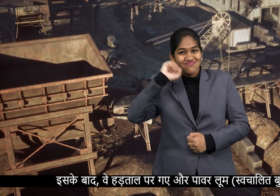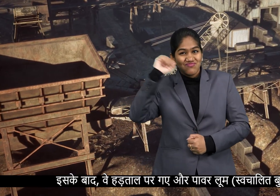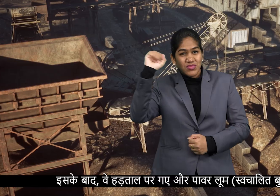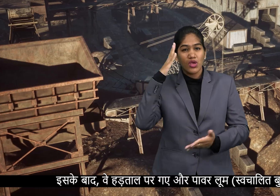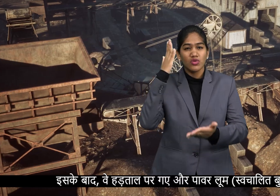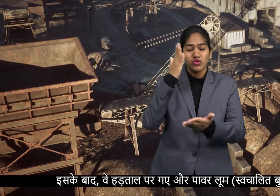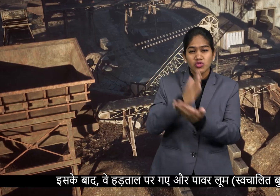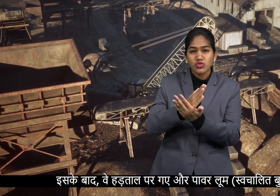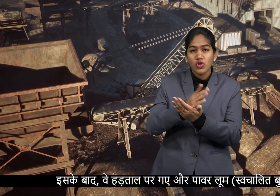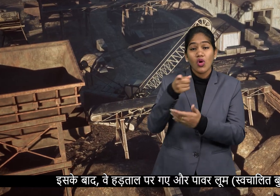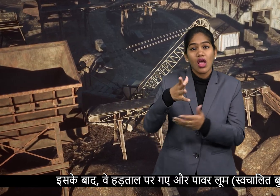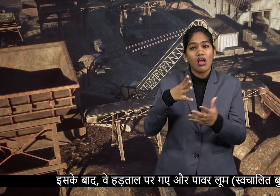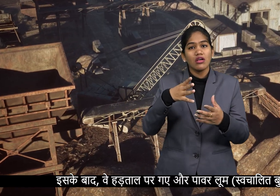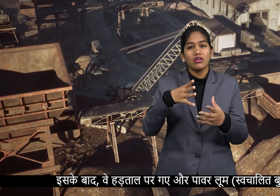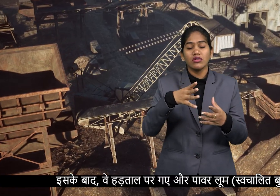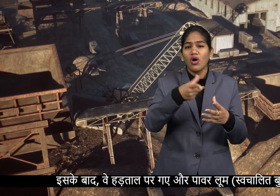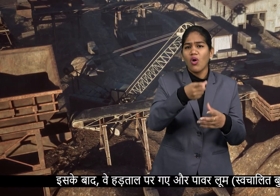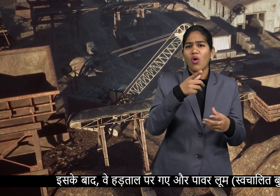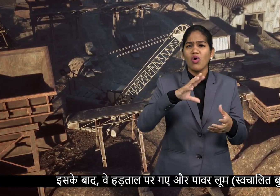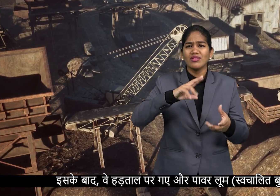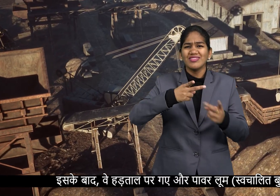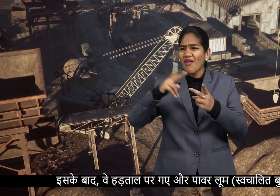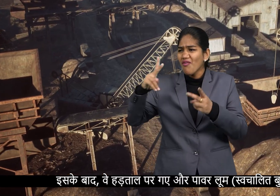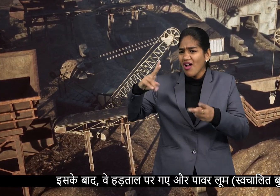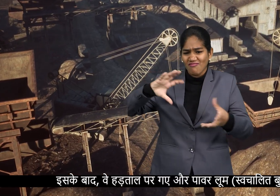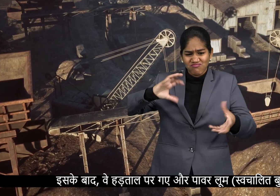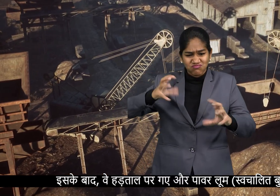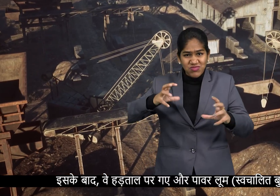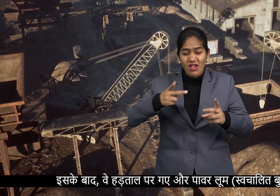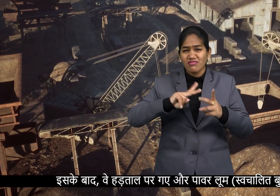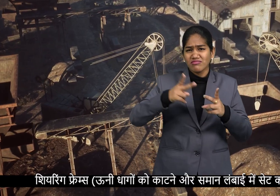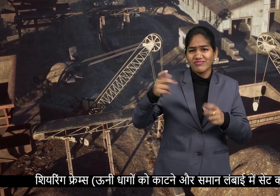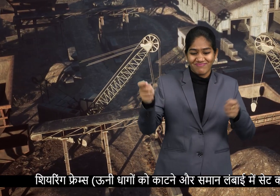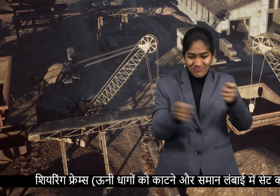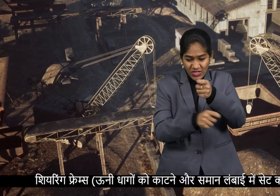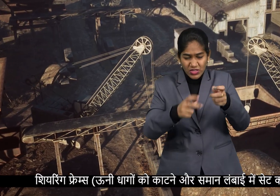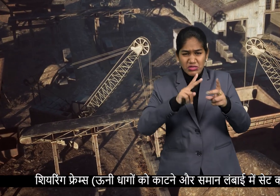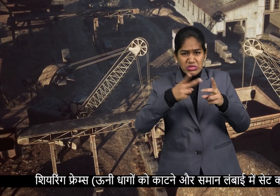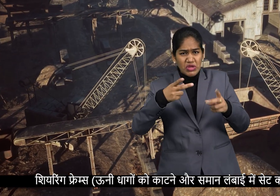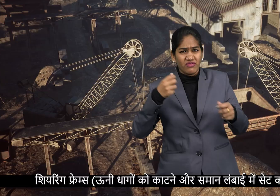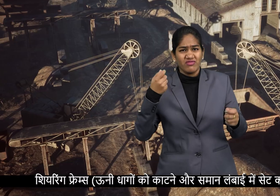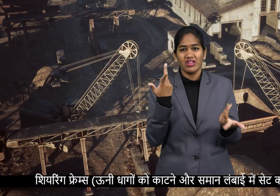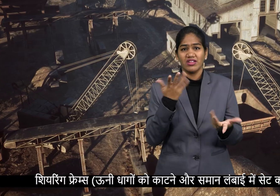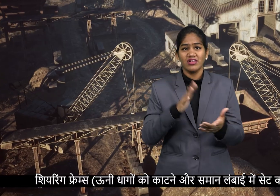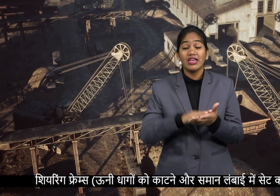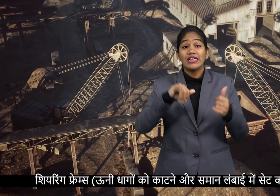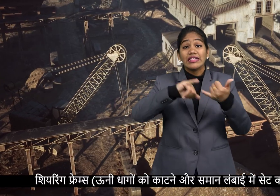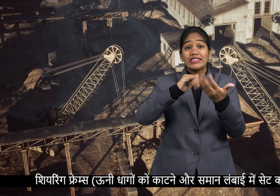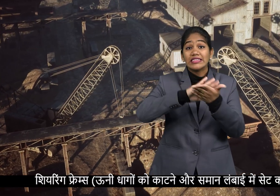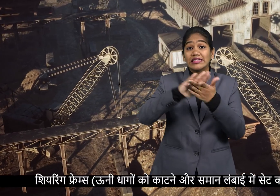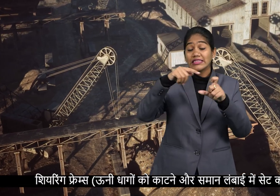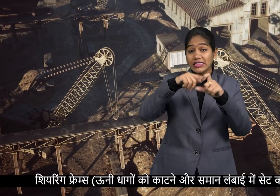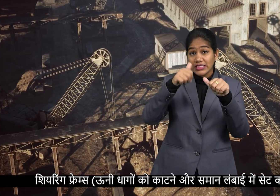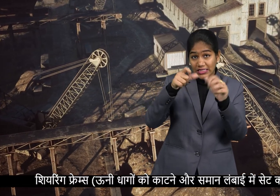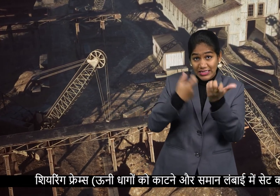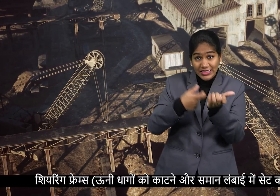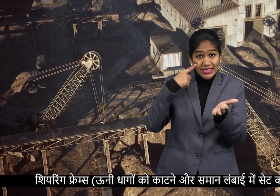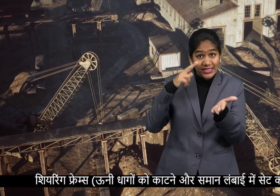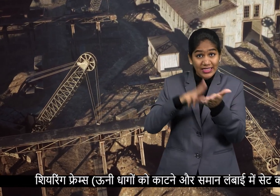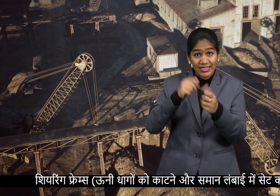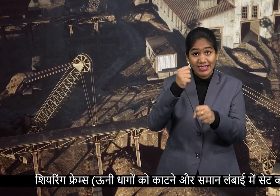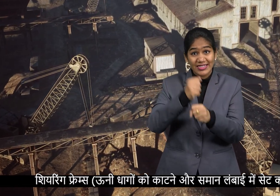और पावर लूम, स्वचालित बुनाई मशीन, शीयरिंग फ्रेम्स, ऊनी धागों